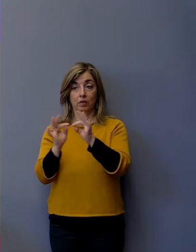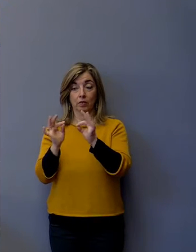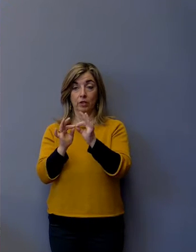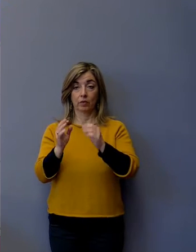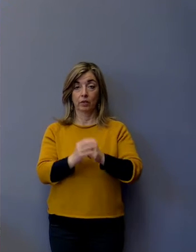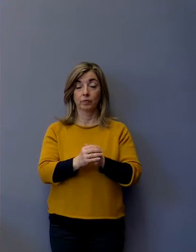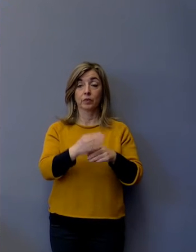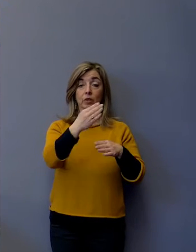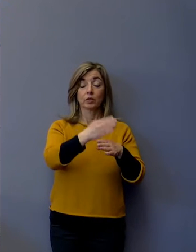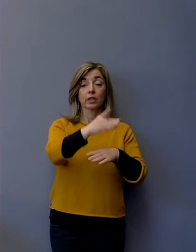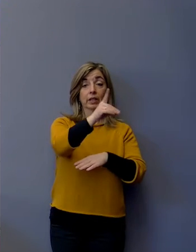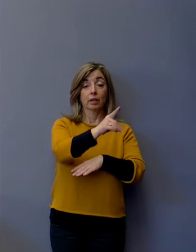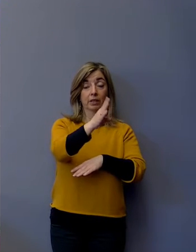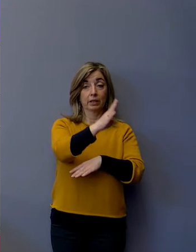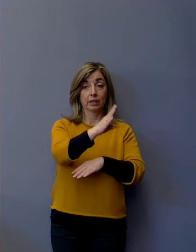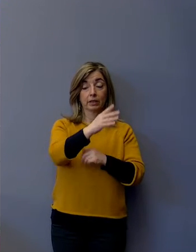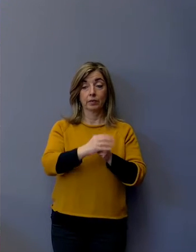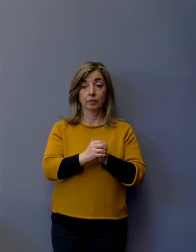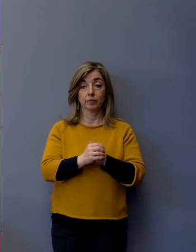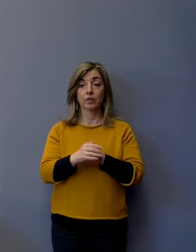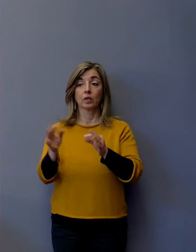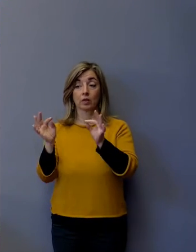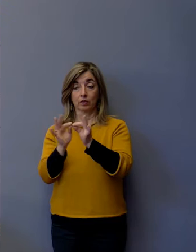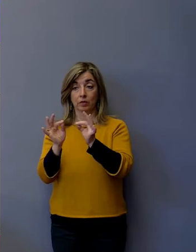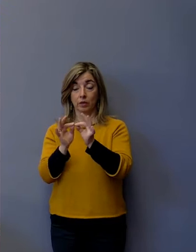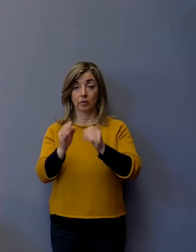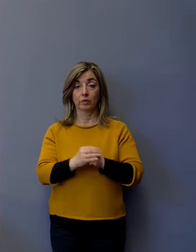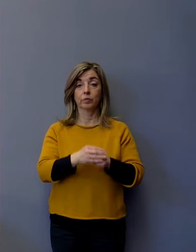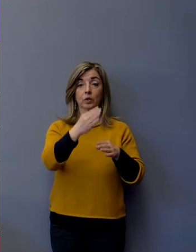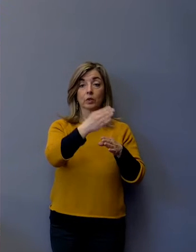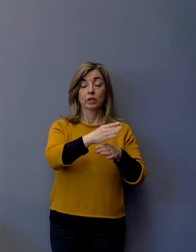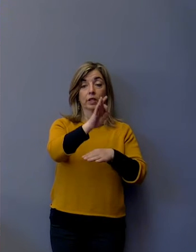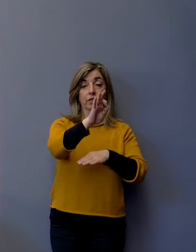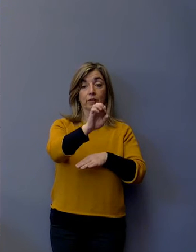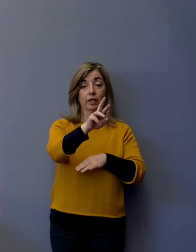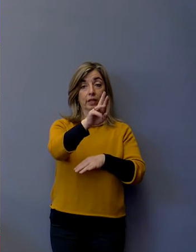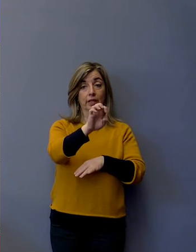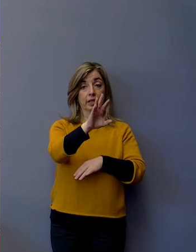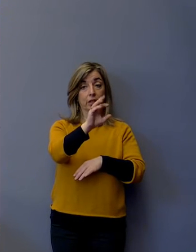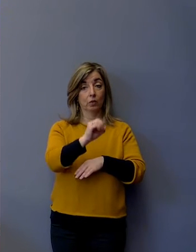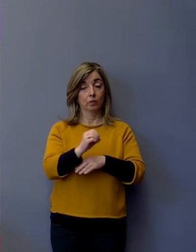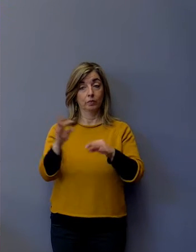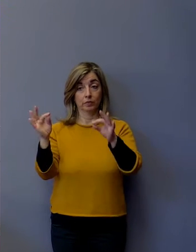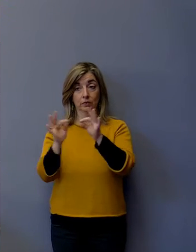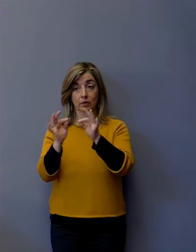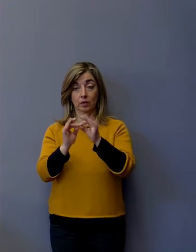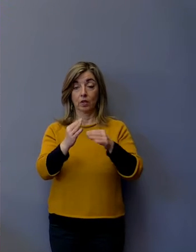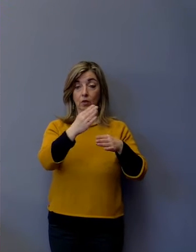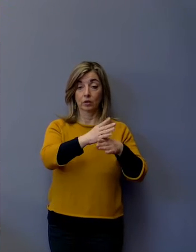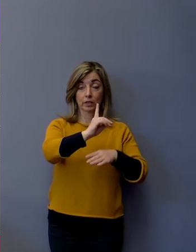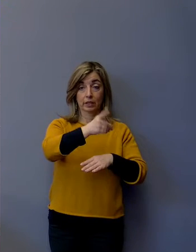consigliere de benedictis vorremmo nel consigliere ferrero favorevole consigliere